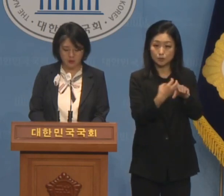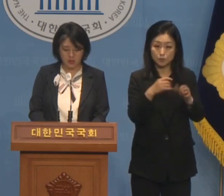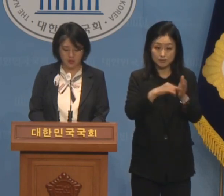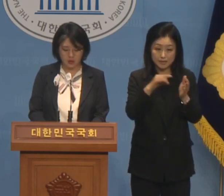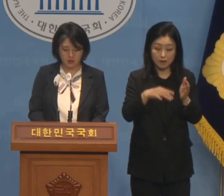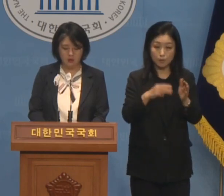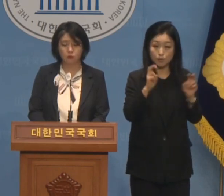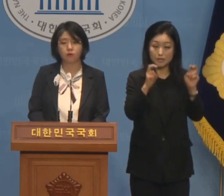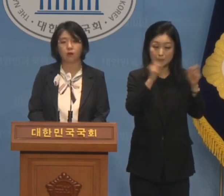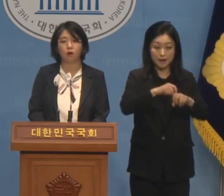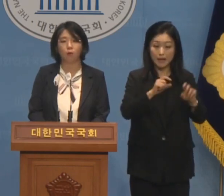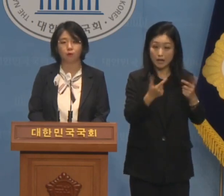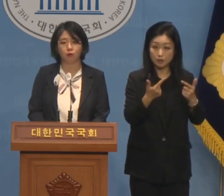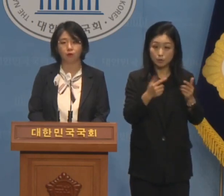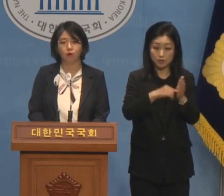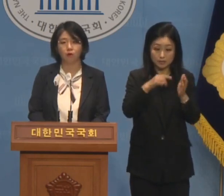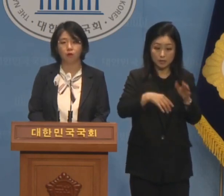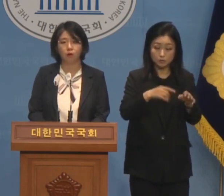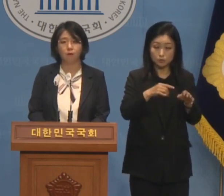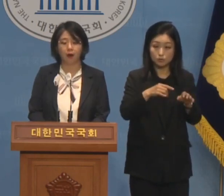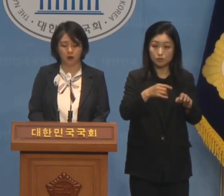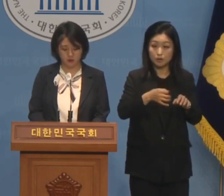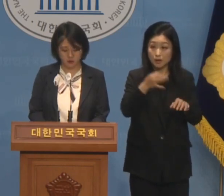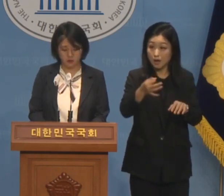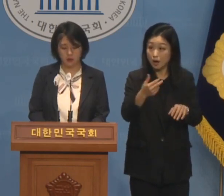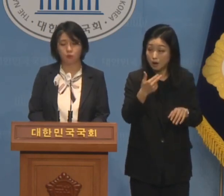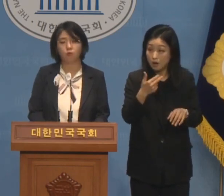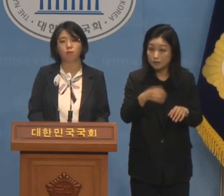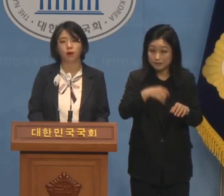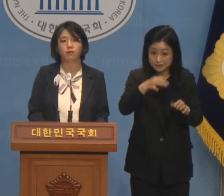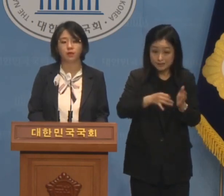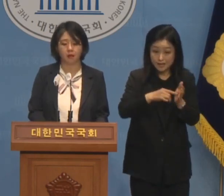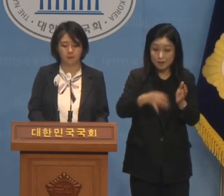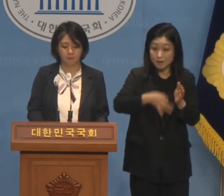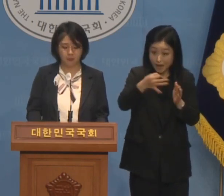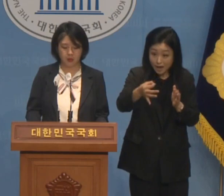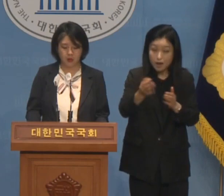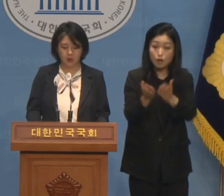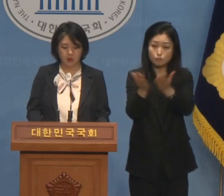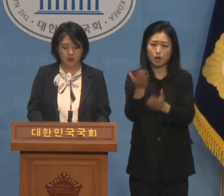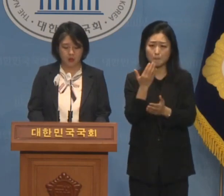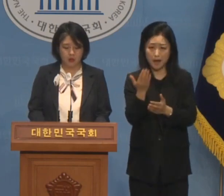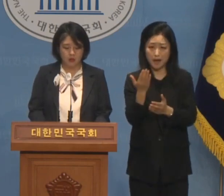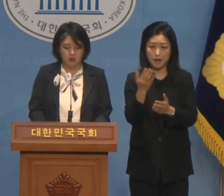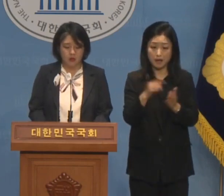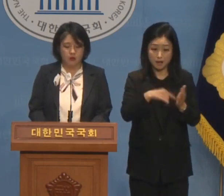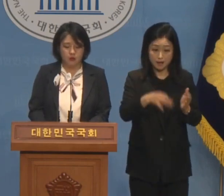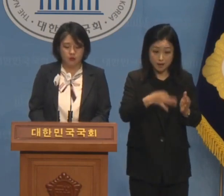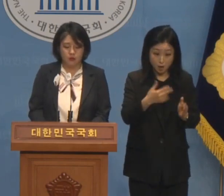망하는 것이 아니라 탄소세가 없어서 기업이 망할 것이라고 말합니다.